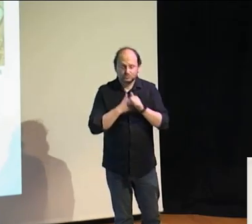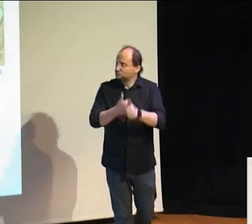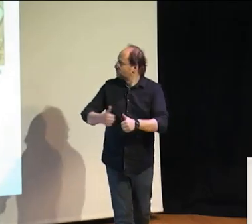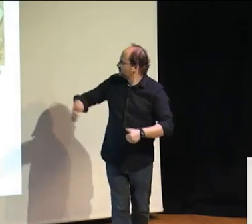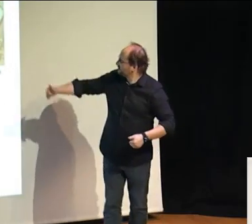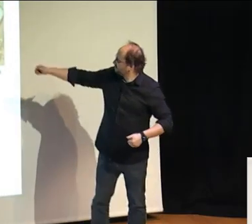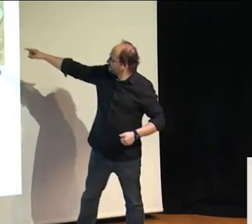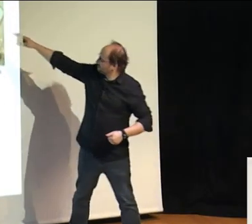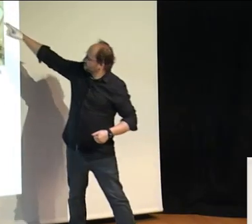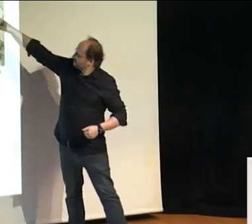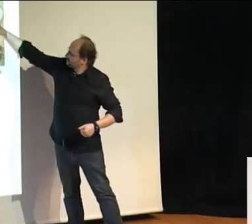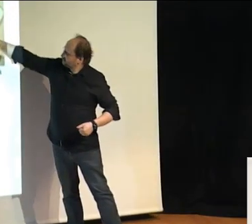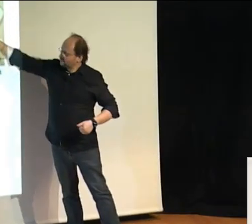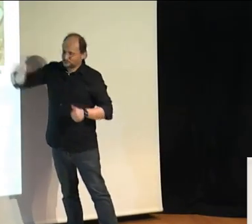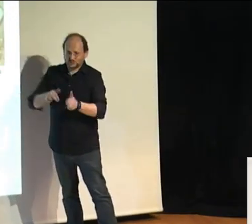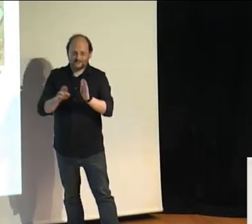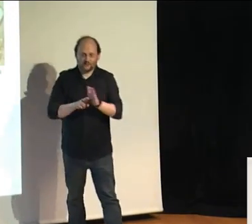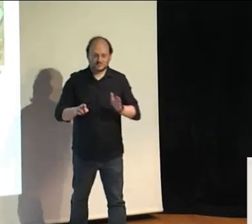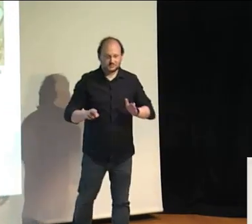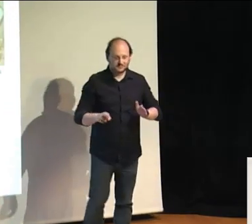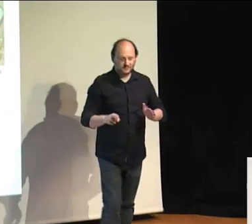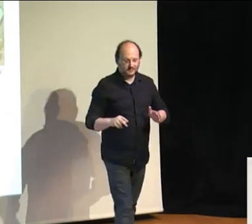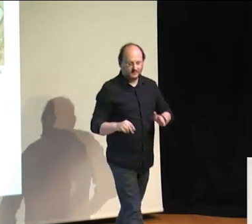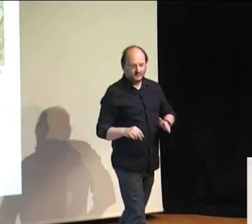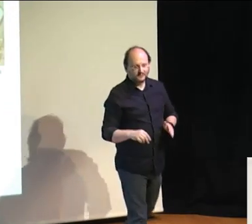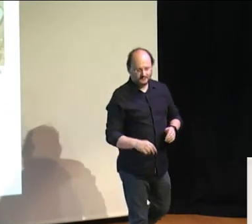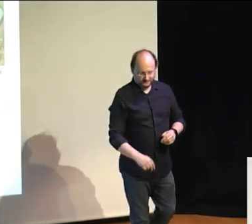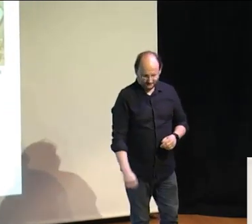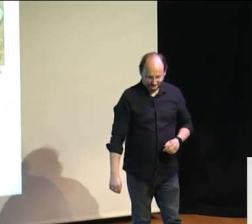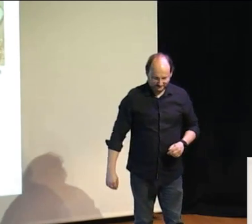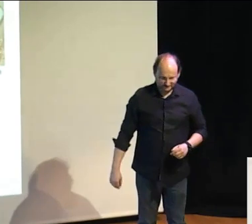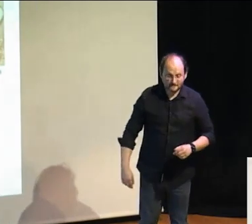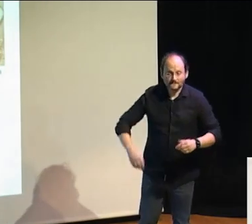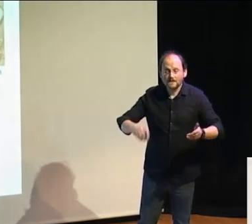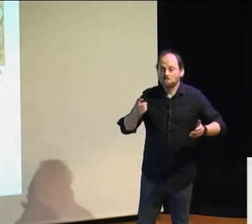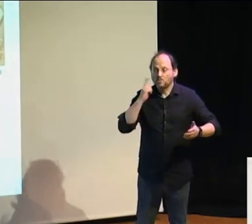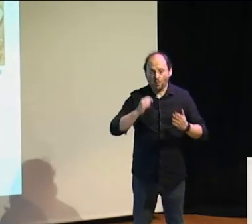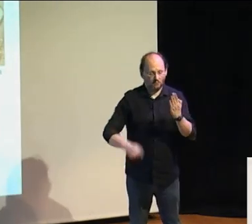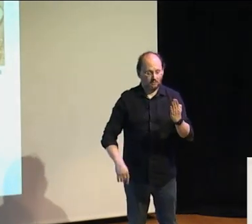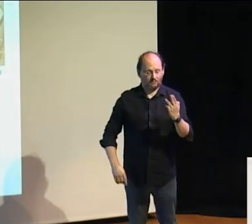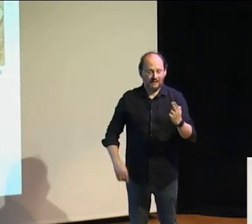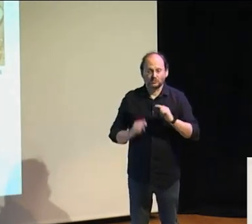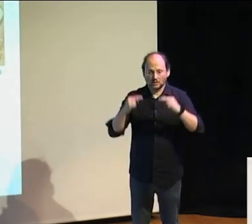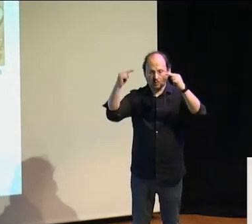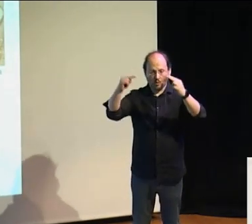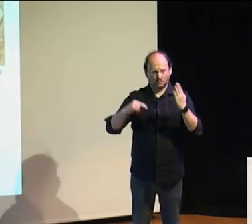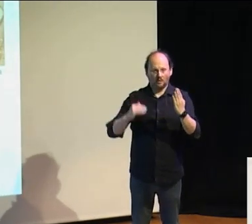même main, mais avec 2 doigts simplement et pas la main entière. Et donc on décrivait petite et grande noblesse